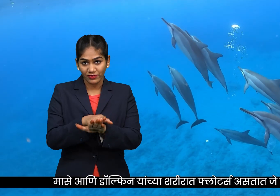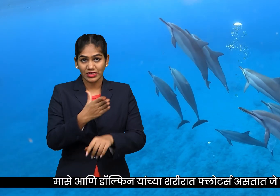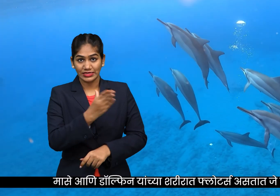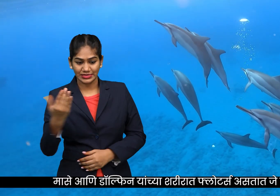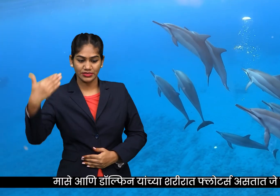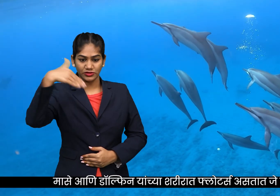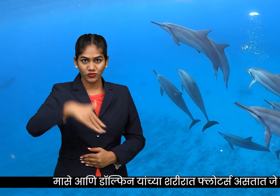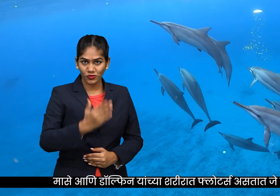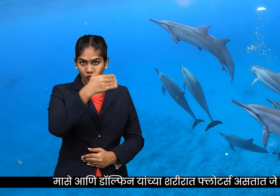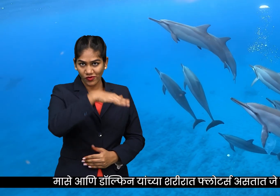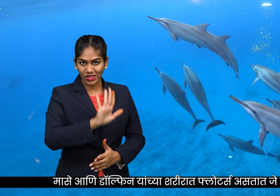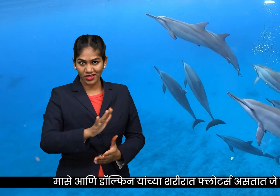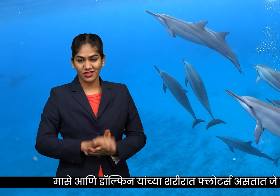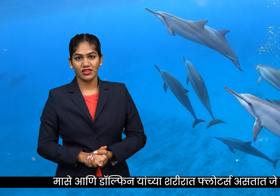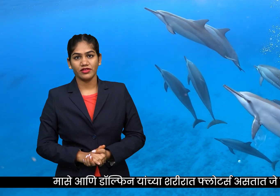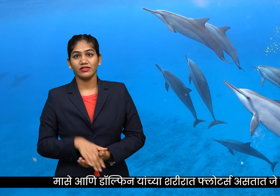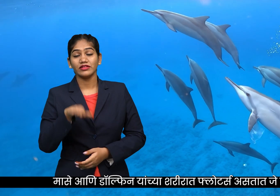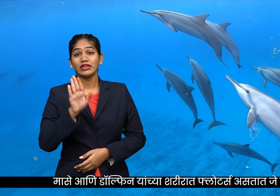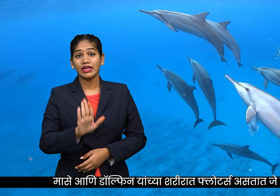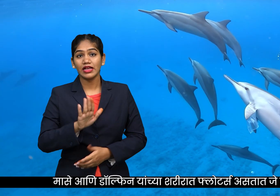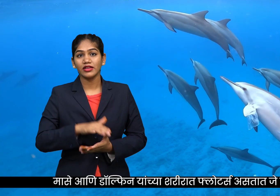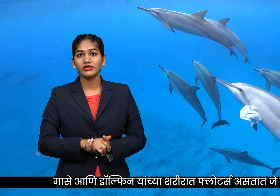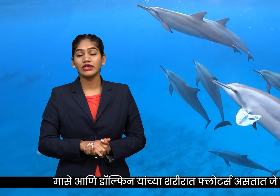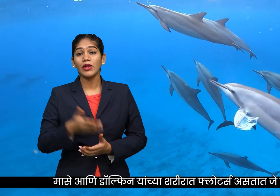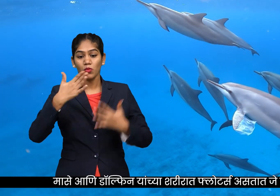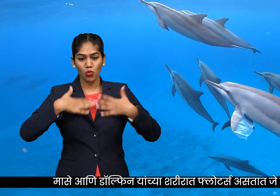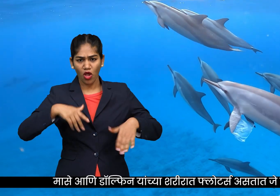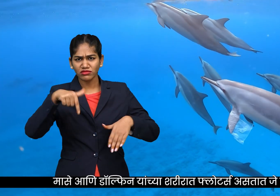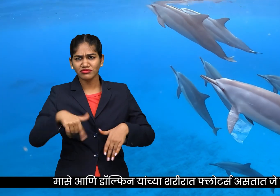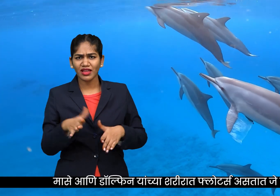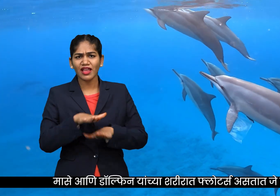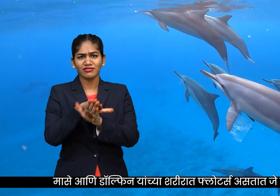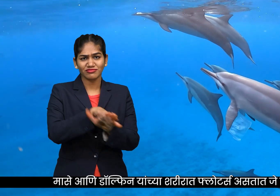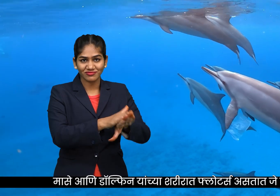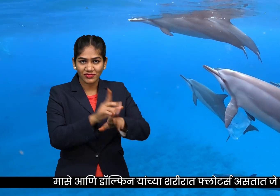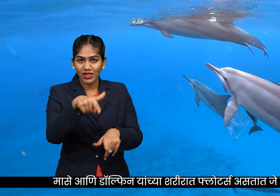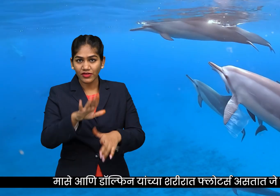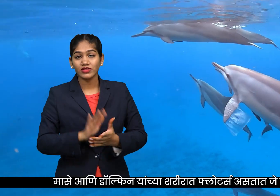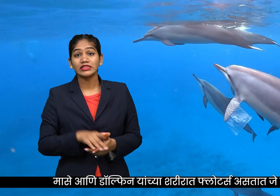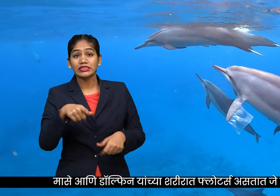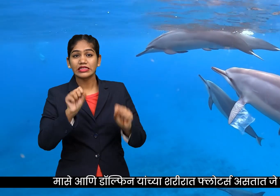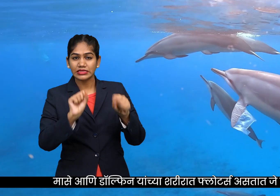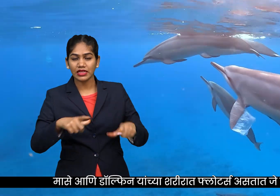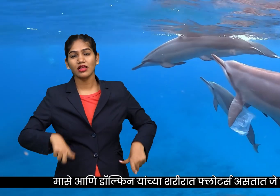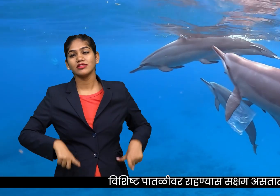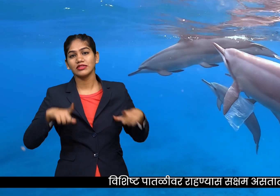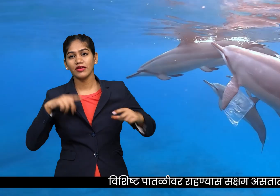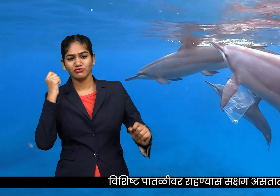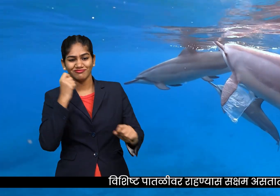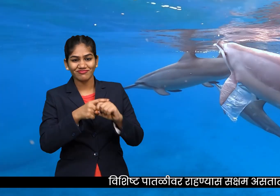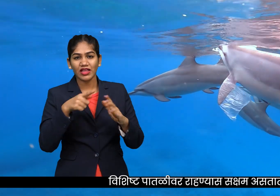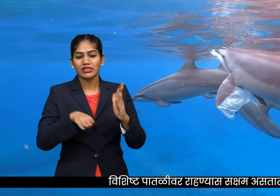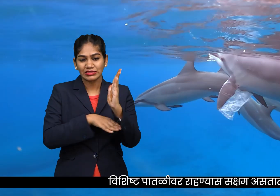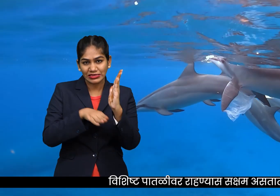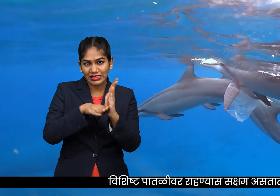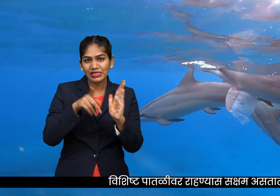मासे आणि डॉल्फिन यांच्या शरीरात फ्लोटर्स असतात जे जलस्रोतामध्ये